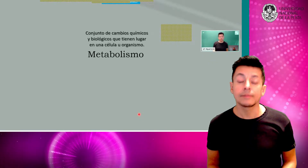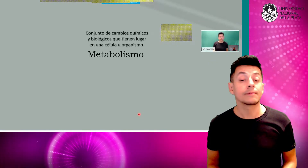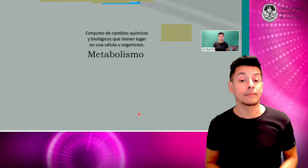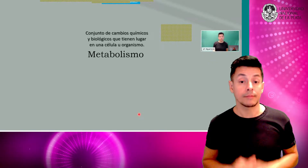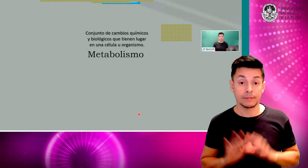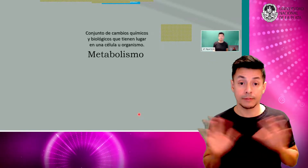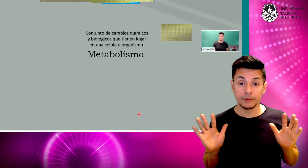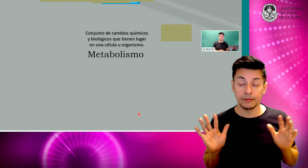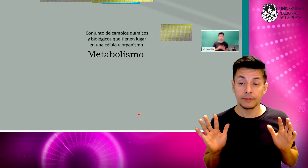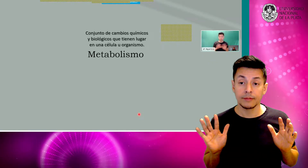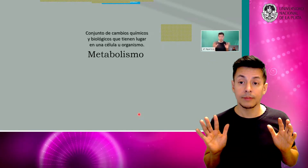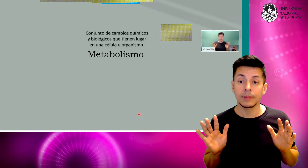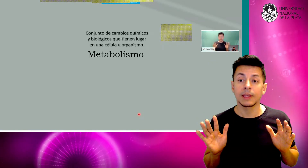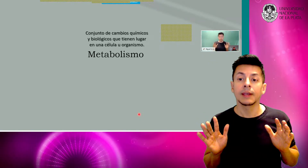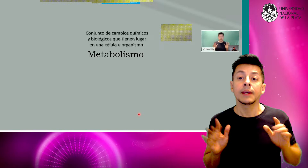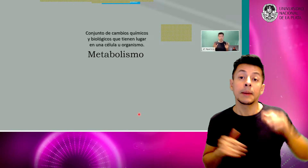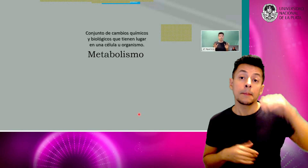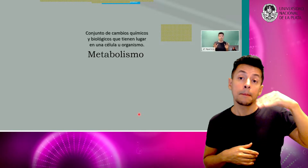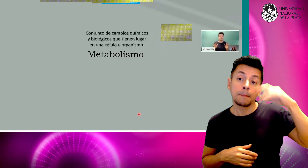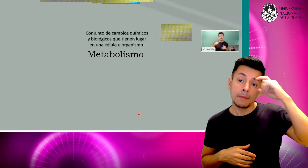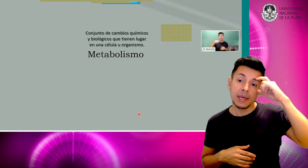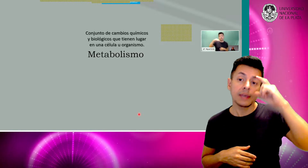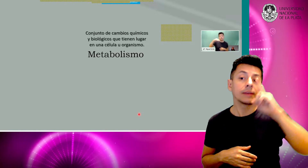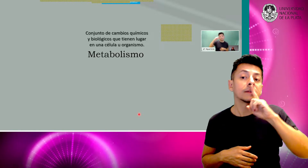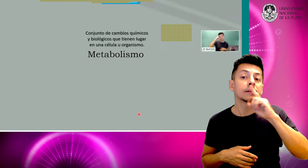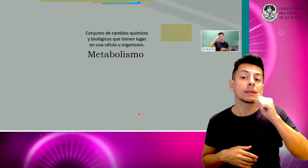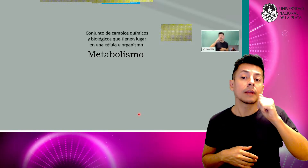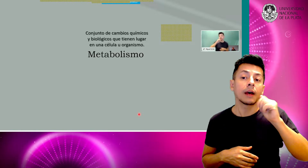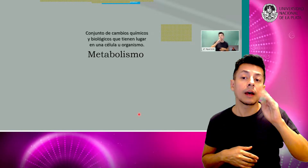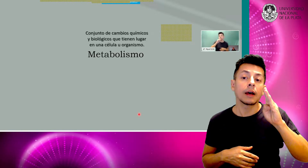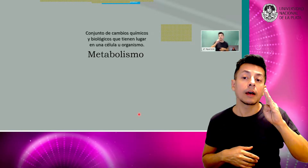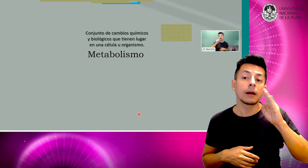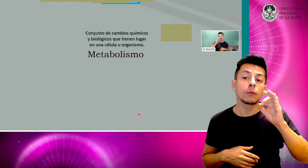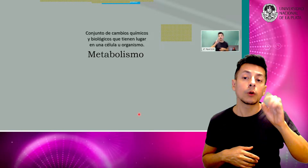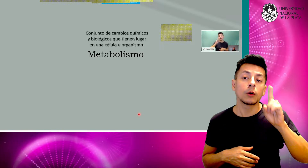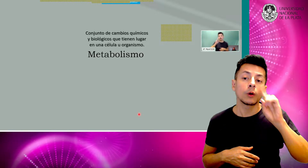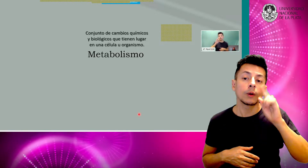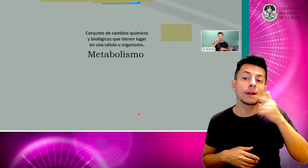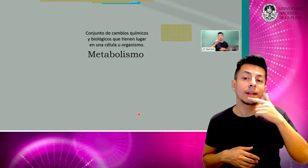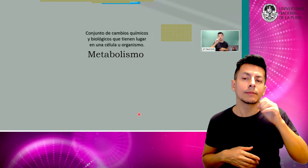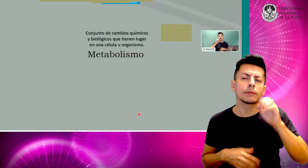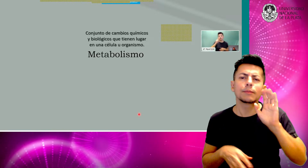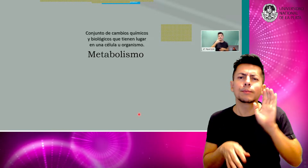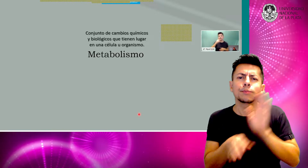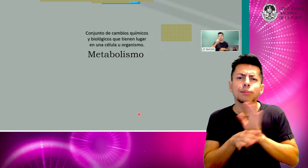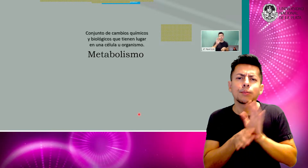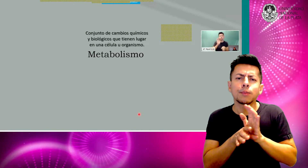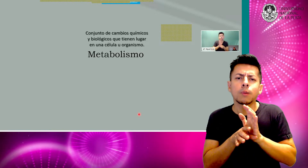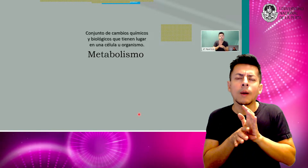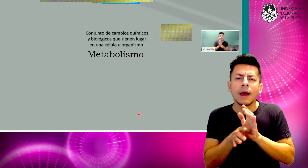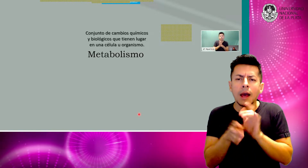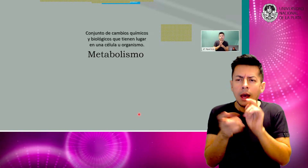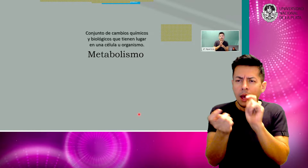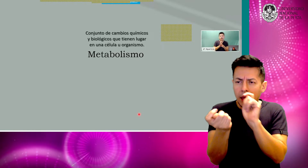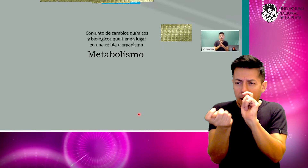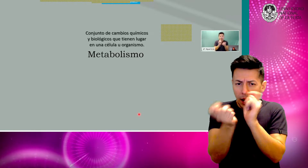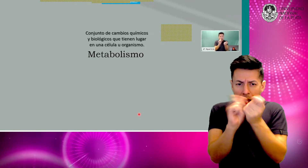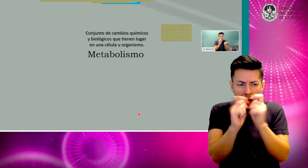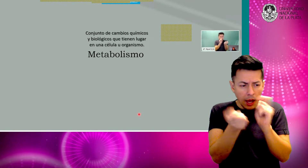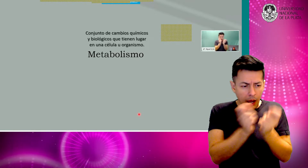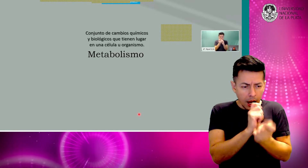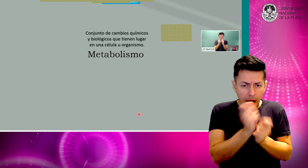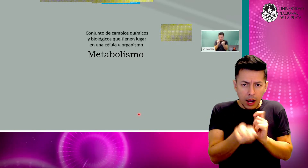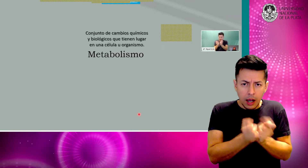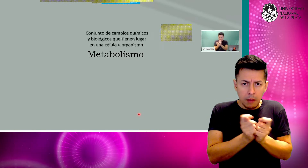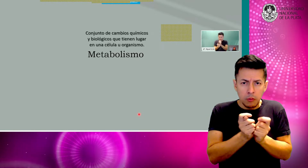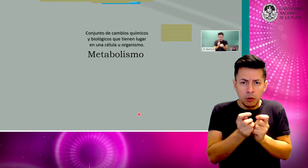Entonces, el metabolismo, resumiendo, es el conjunto de cambios químicos y biológicos que tienen